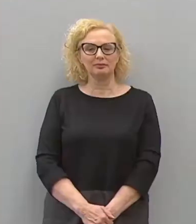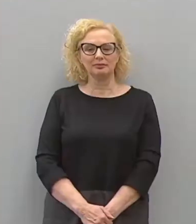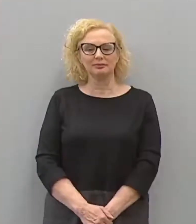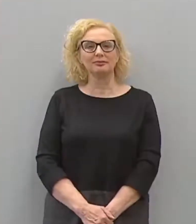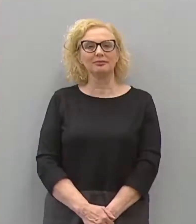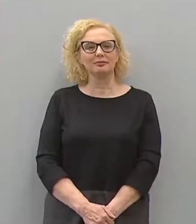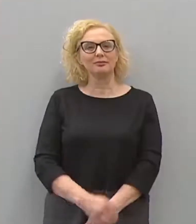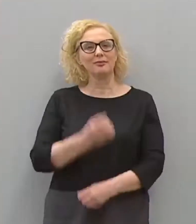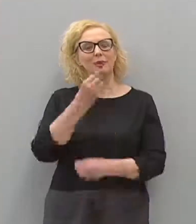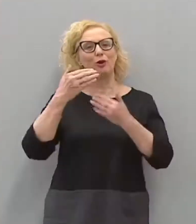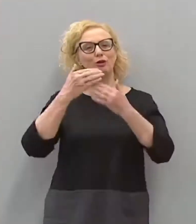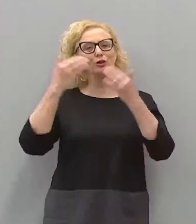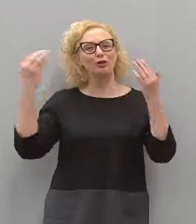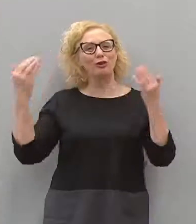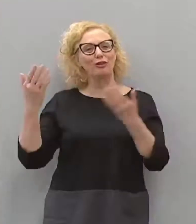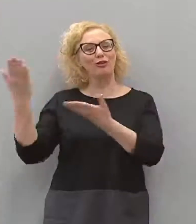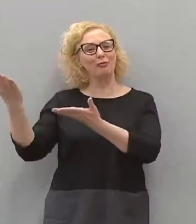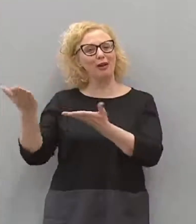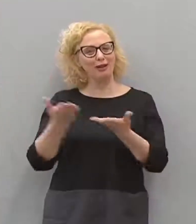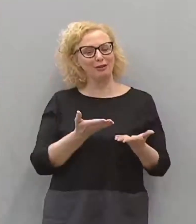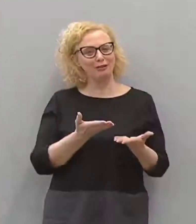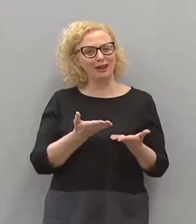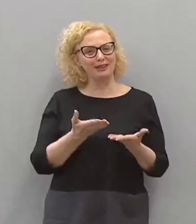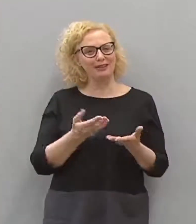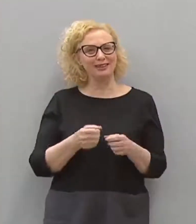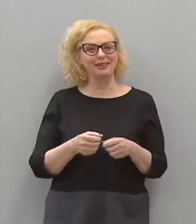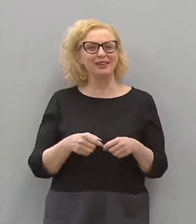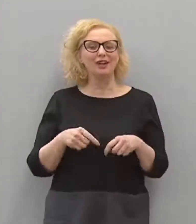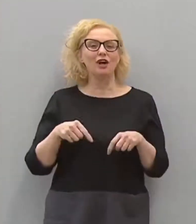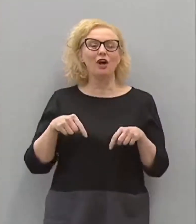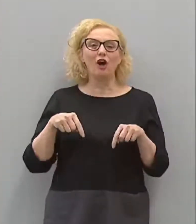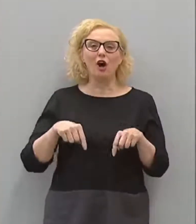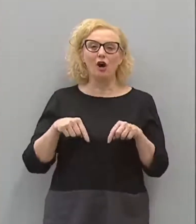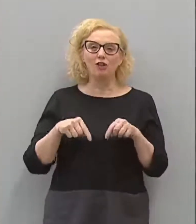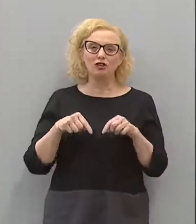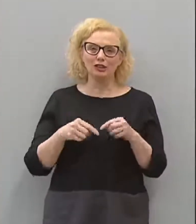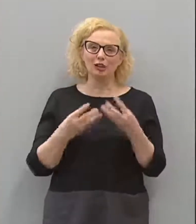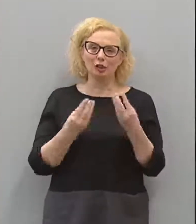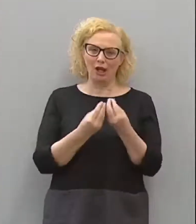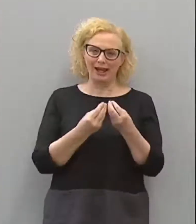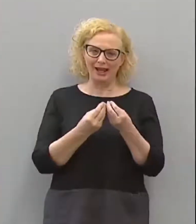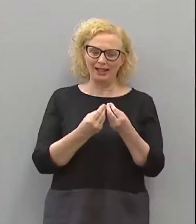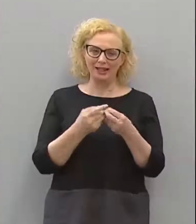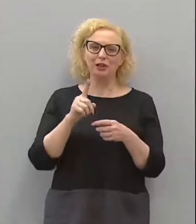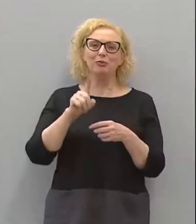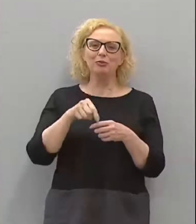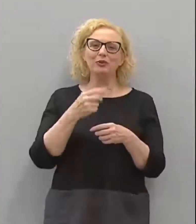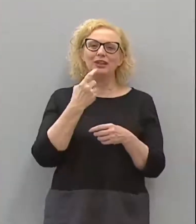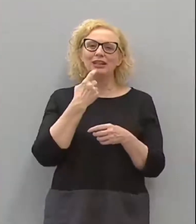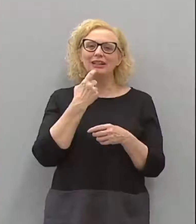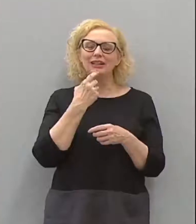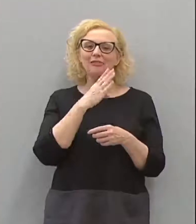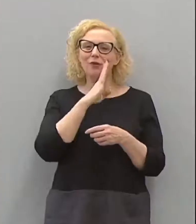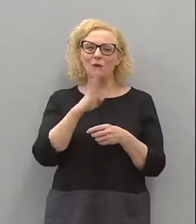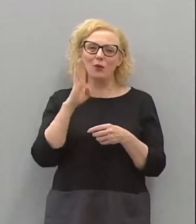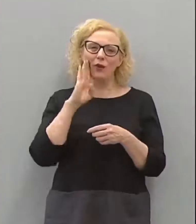buongiorno ben ritrovati un bel ritrovati in particolare ai colleghi ma anche chi ci sta seguendo attraverso facebook